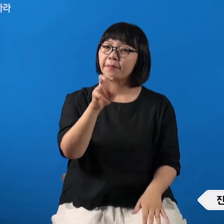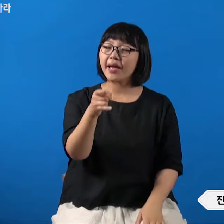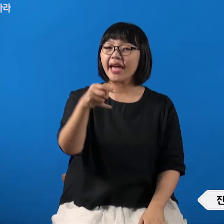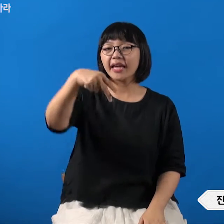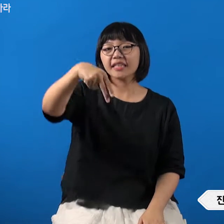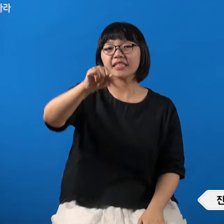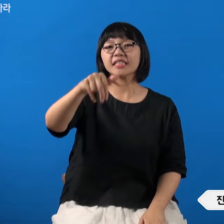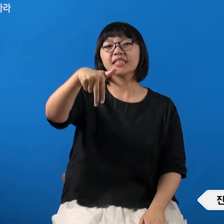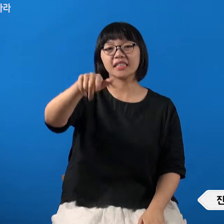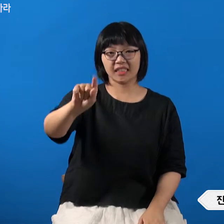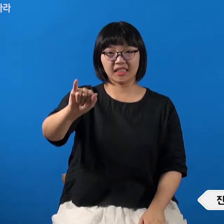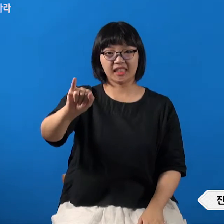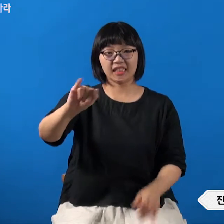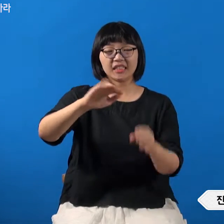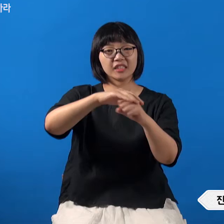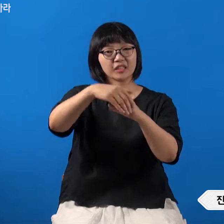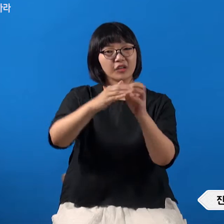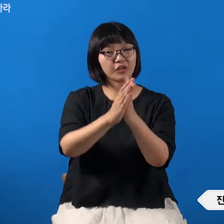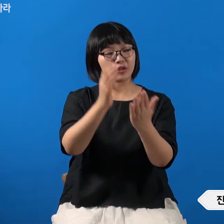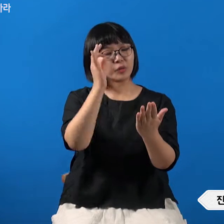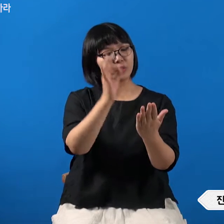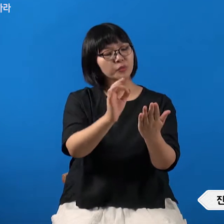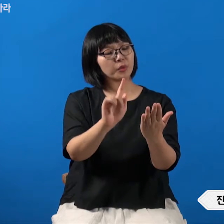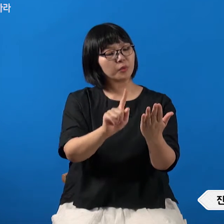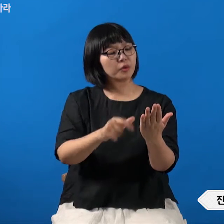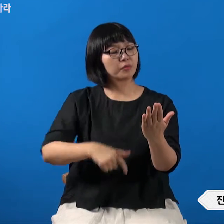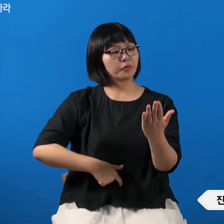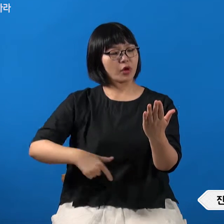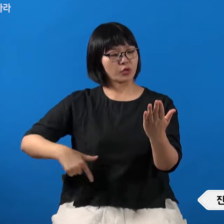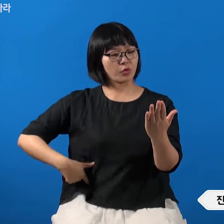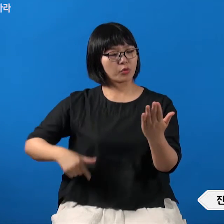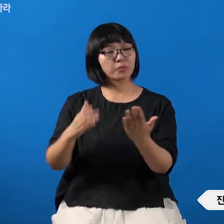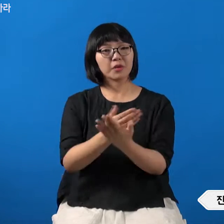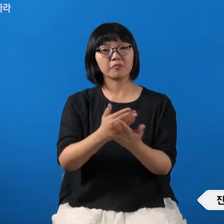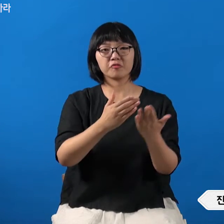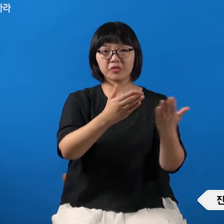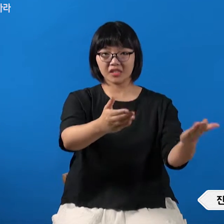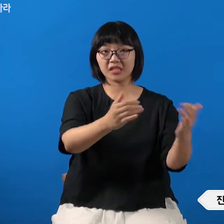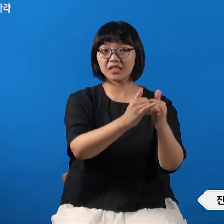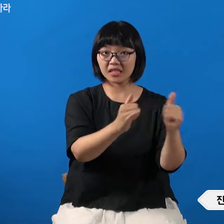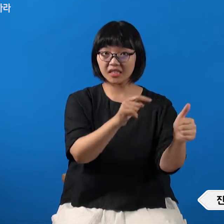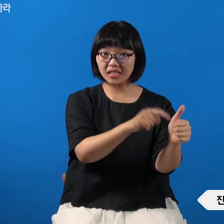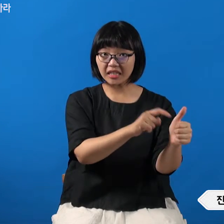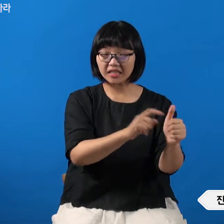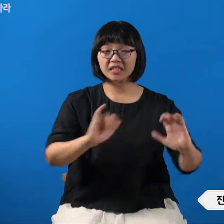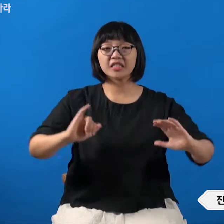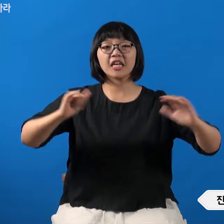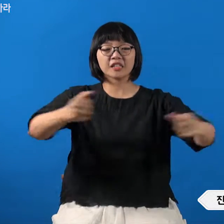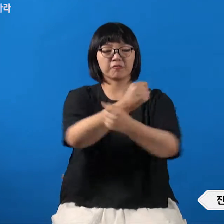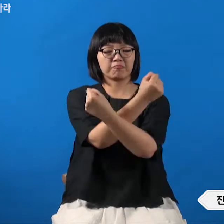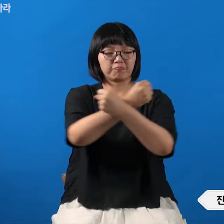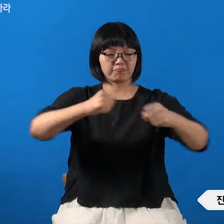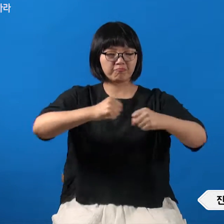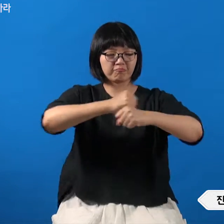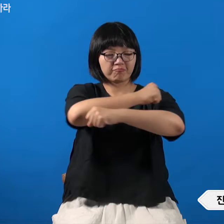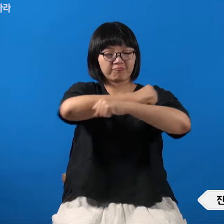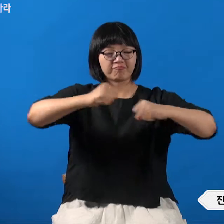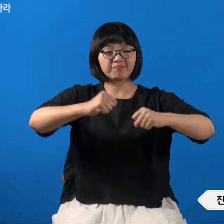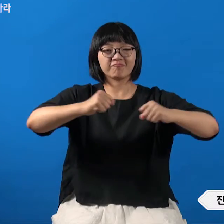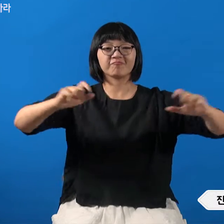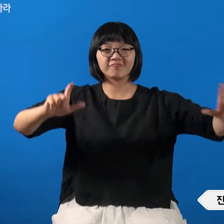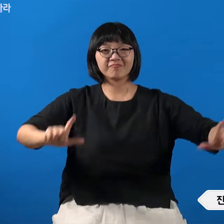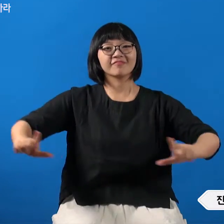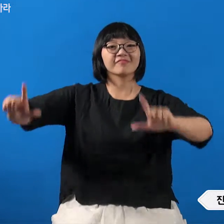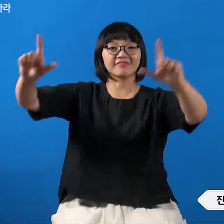번역합니다. 관용을 베푸는 자의 삶은 세상을 넓게 사는 자의 모습이고 인색한 자는